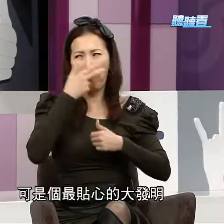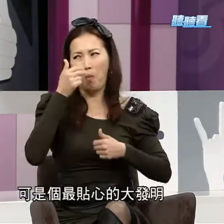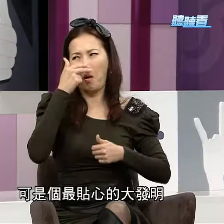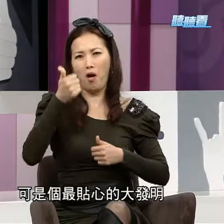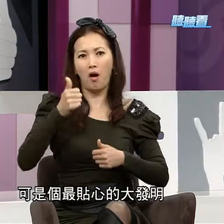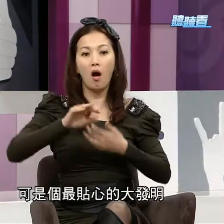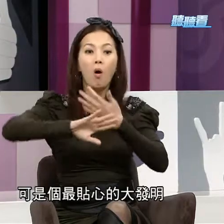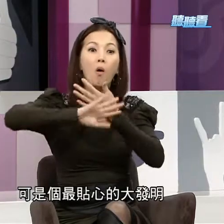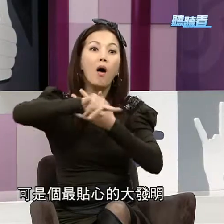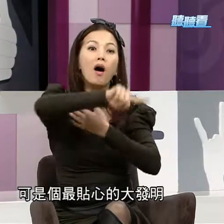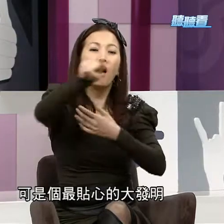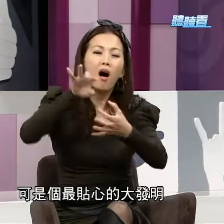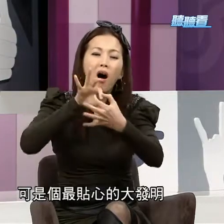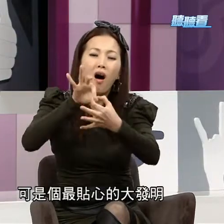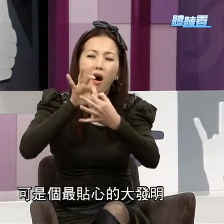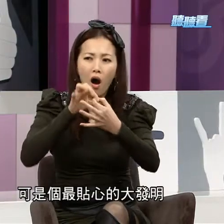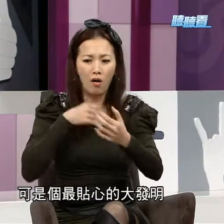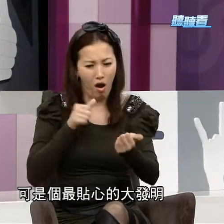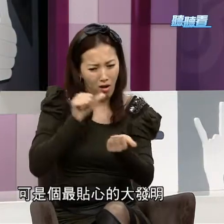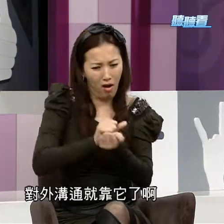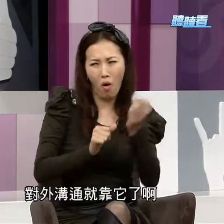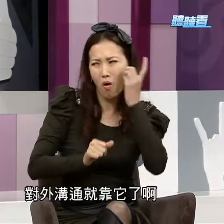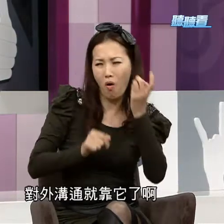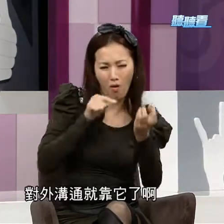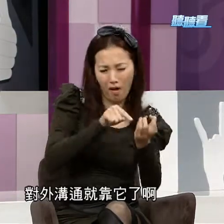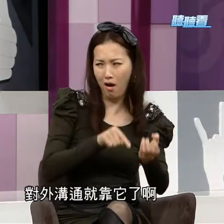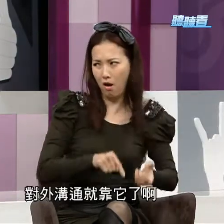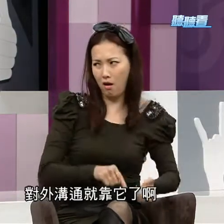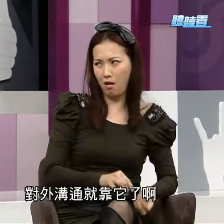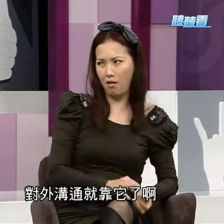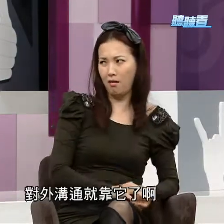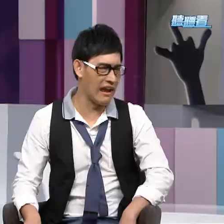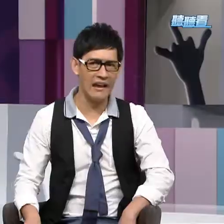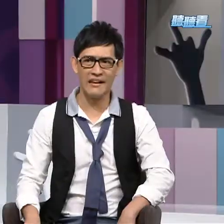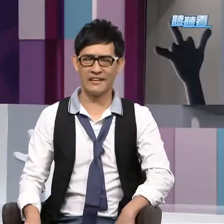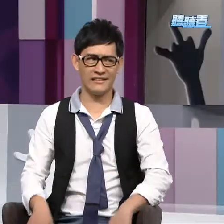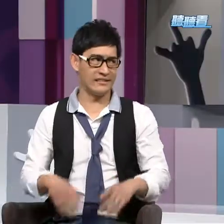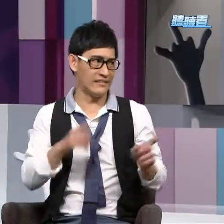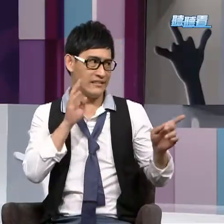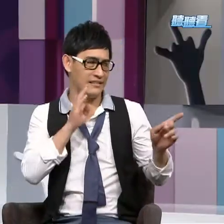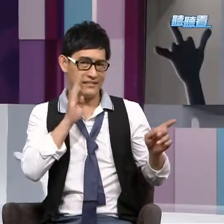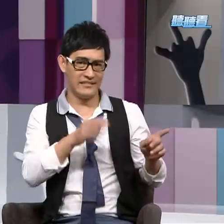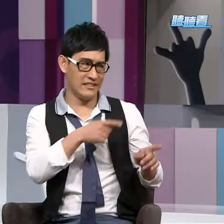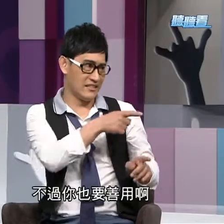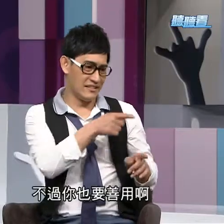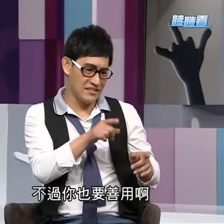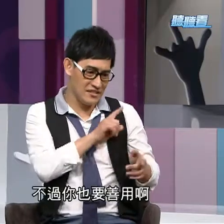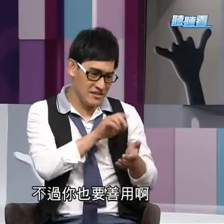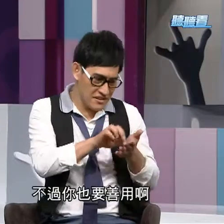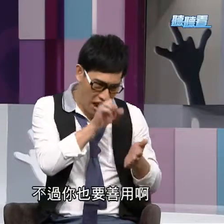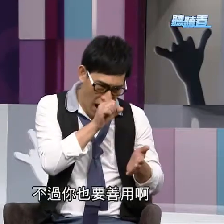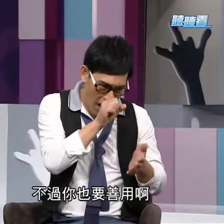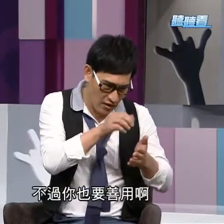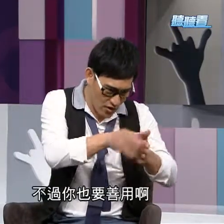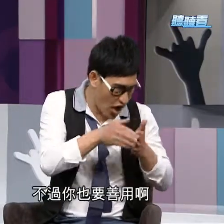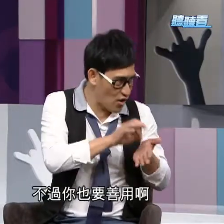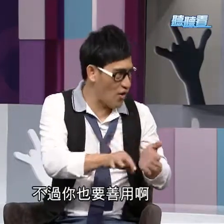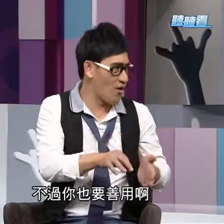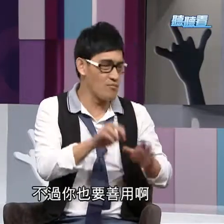最贴心的大发明呢。对外沟通就靠它了呀。 哎，不过啊，你也要善用啊，